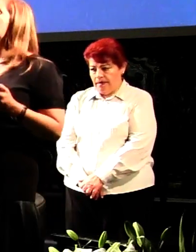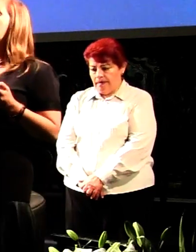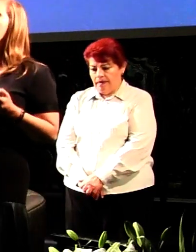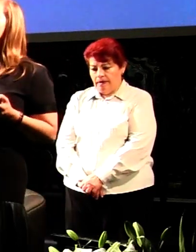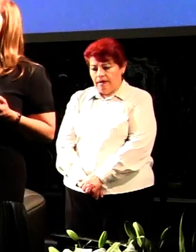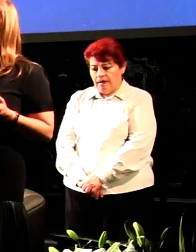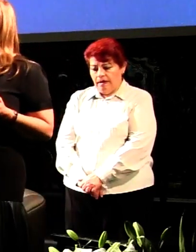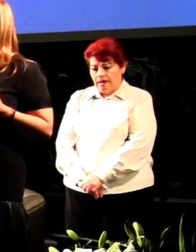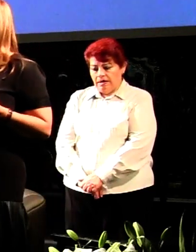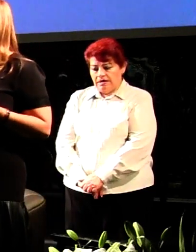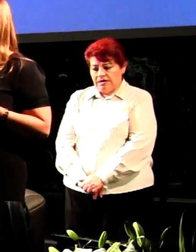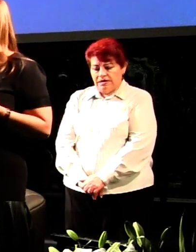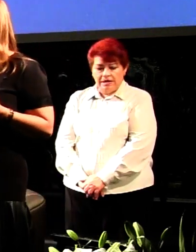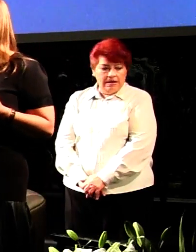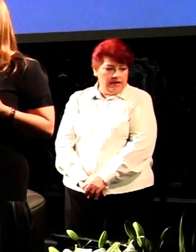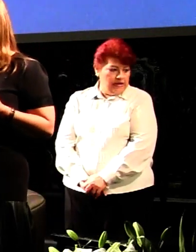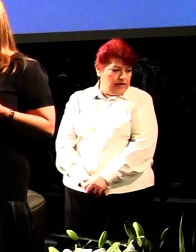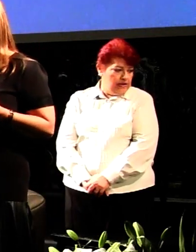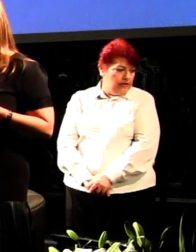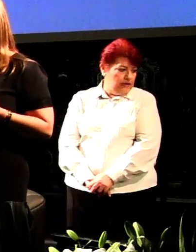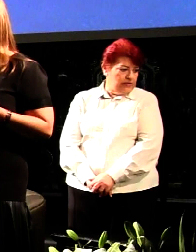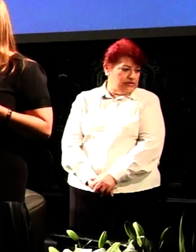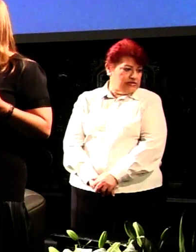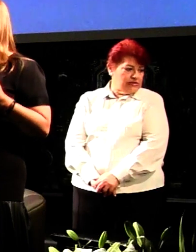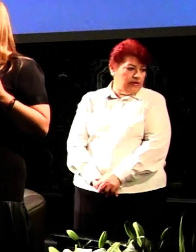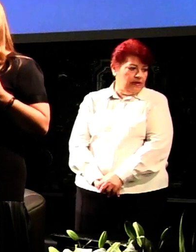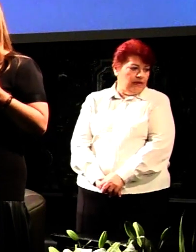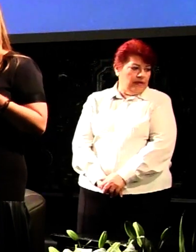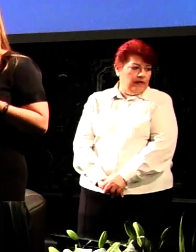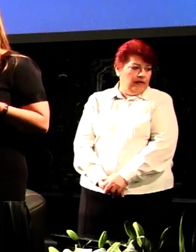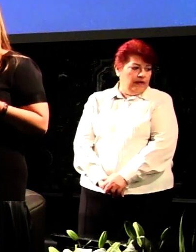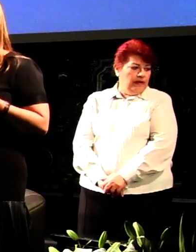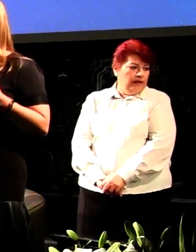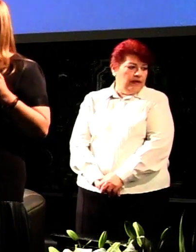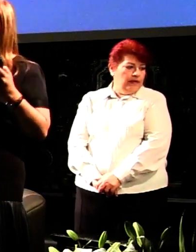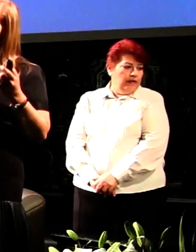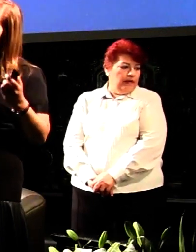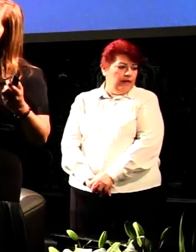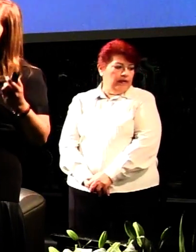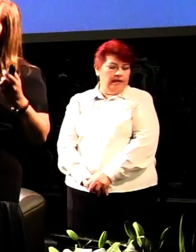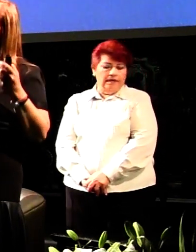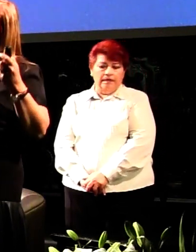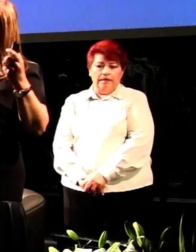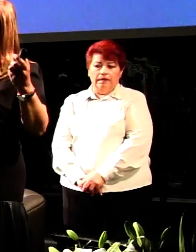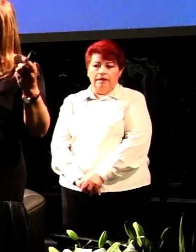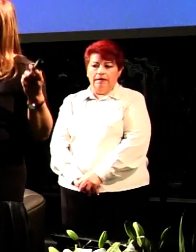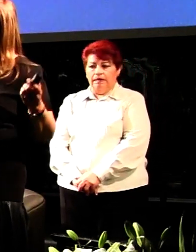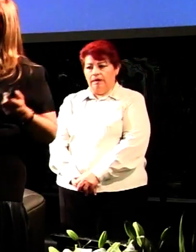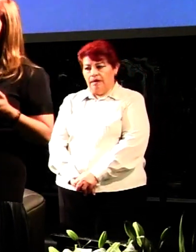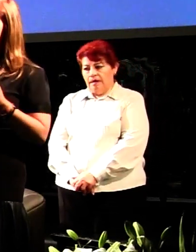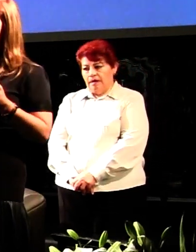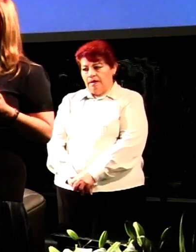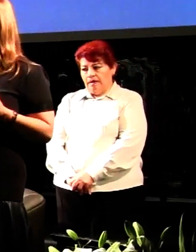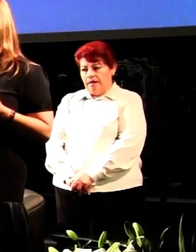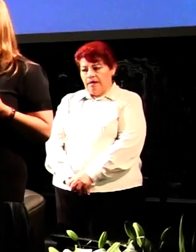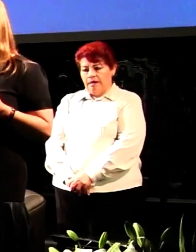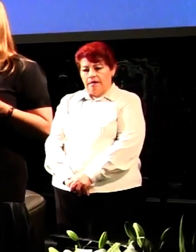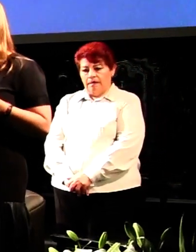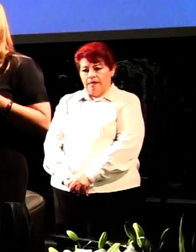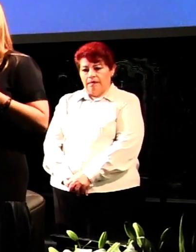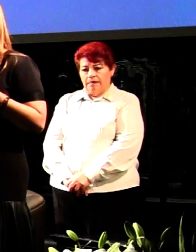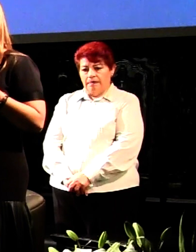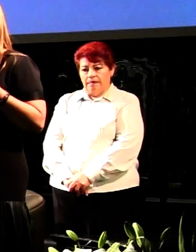permitimos que los maestros recobren su autoridad y la autoridad no la tenga el niño para poder tener el poder para